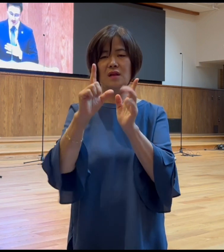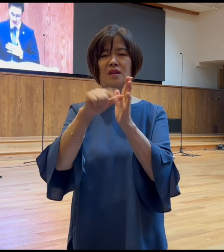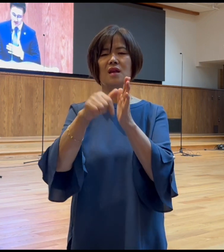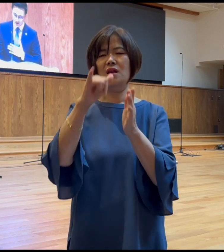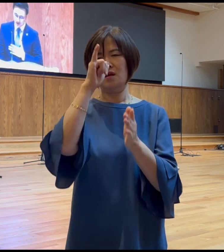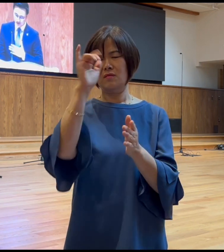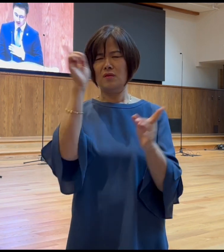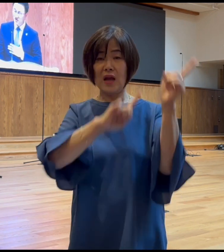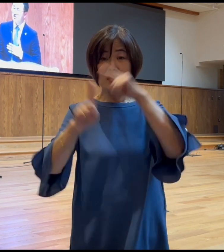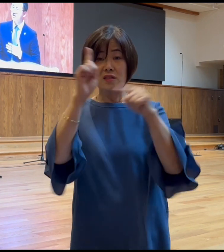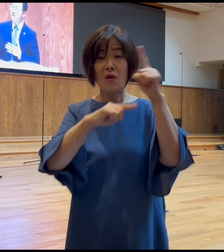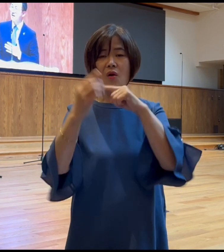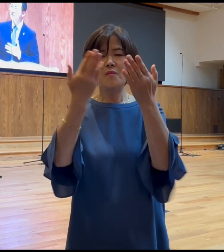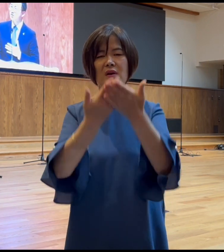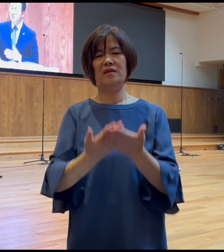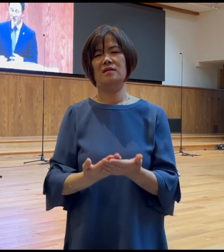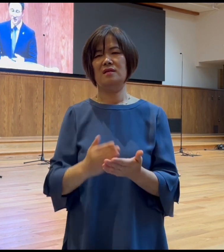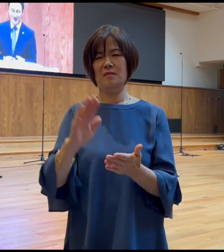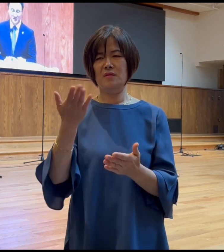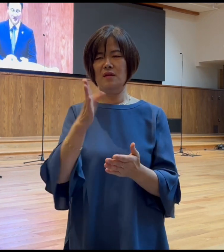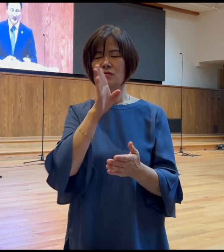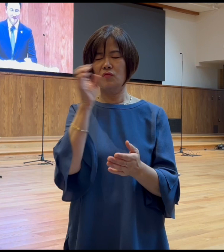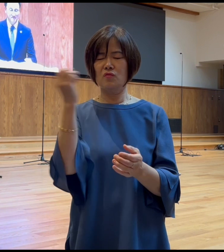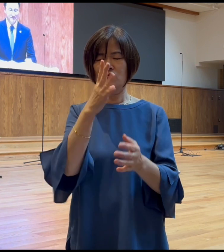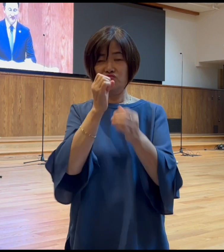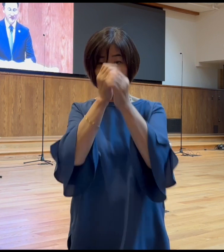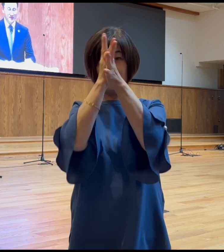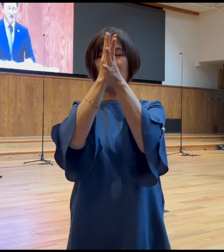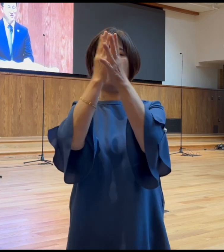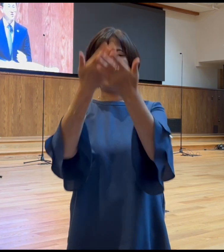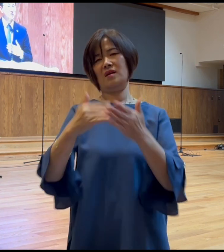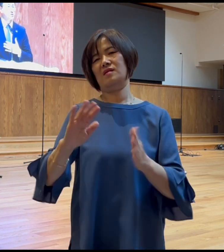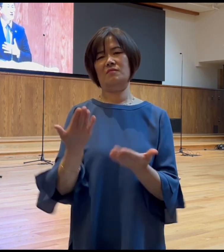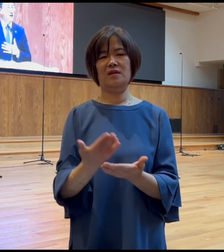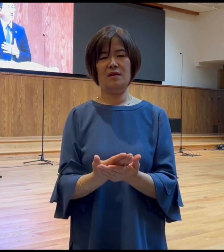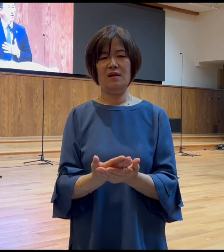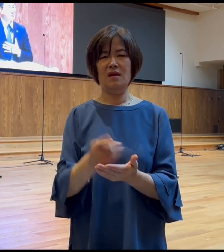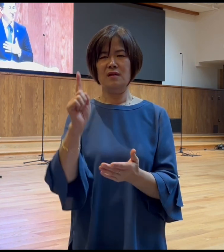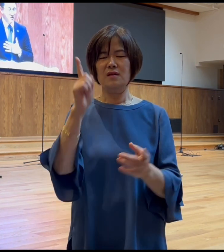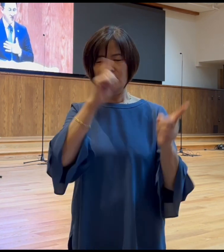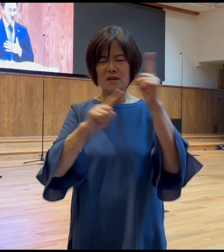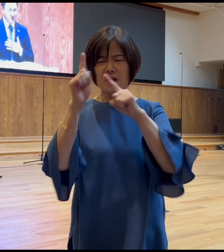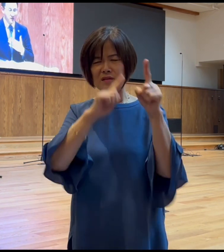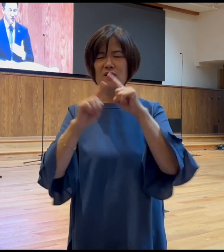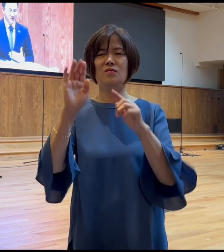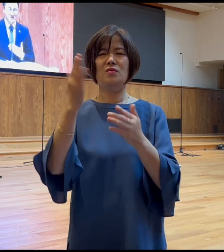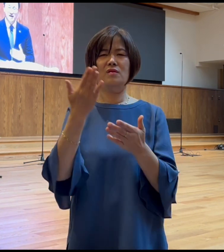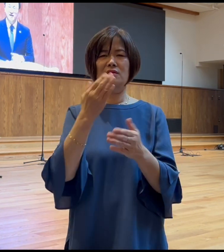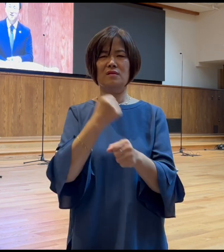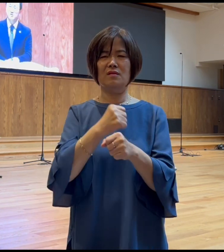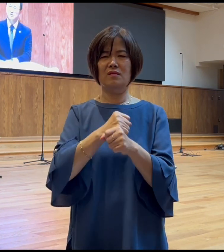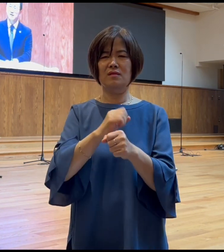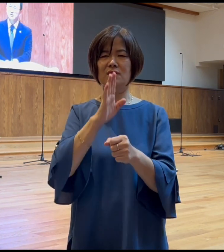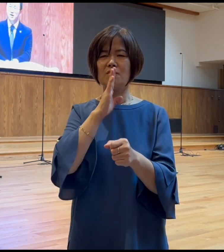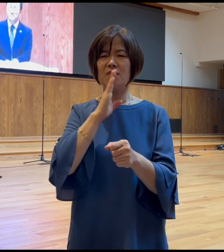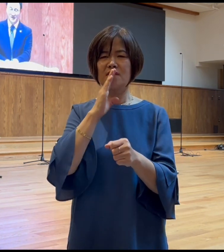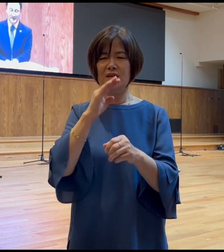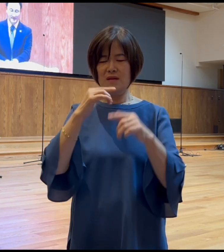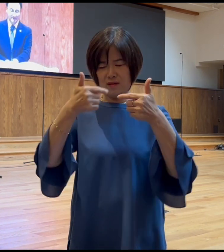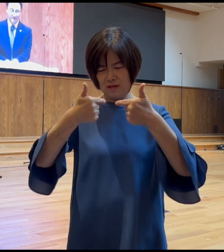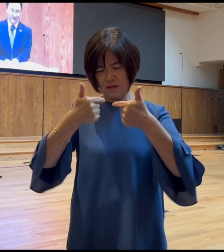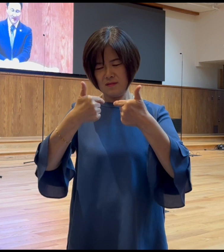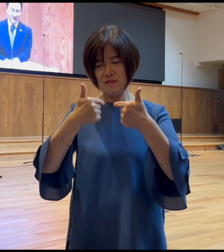한마디로 상처를 받죠. 마음의 충격을 받습니다. 그래서 그것이 상처가 되어서 왜곡된 자아가 형성되기도